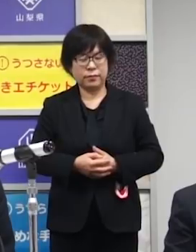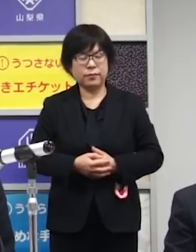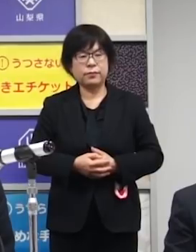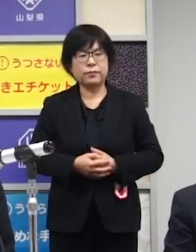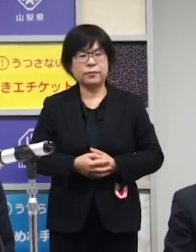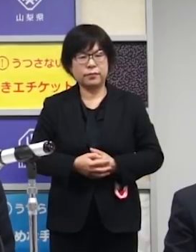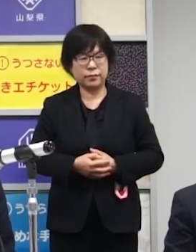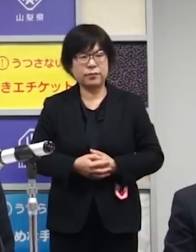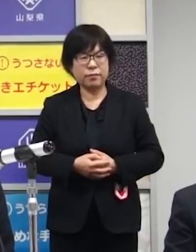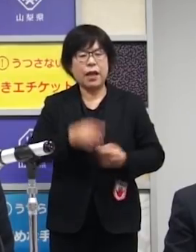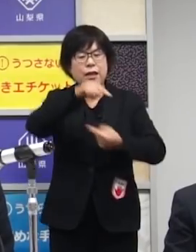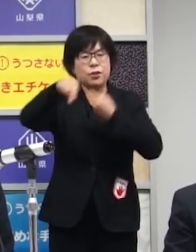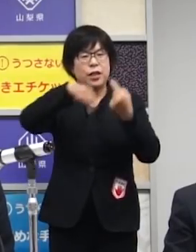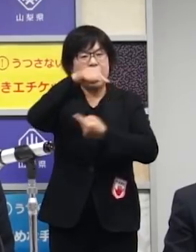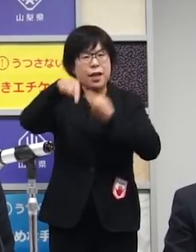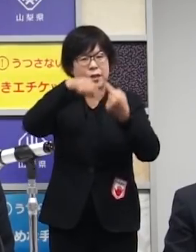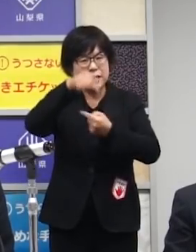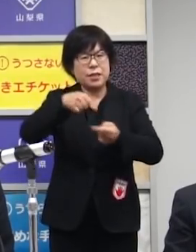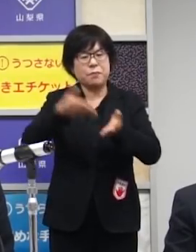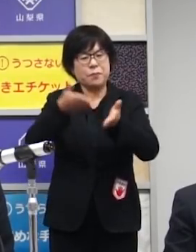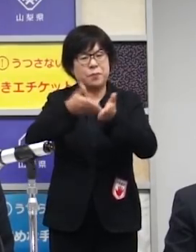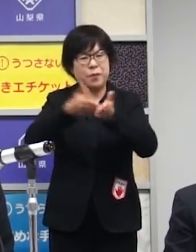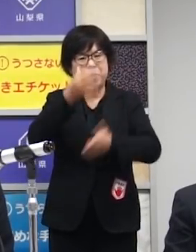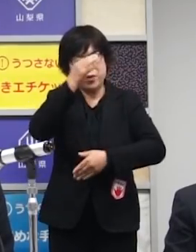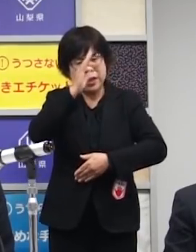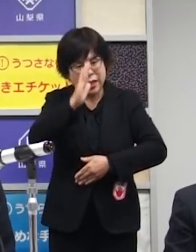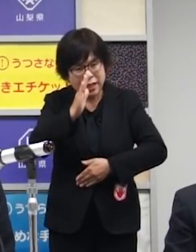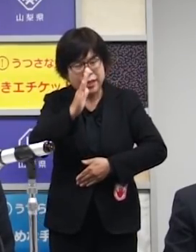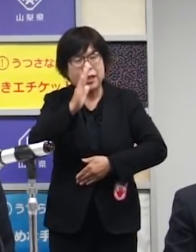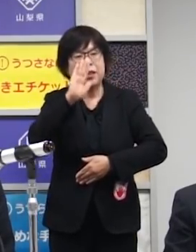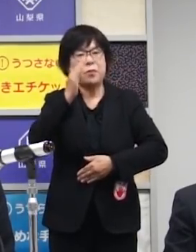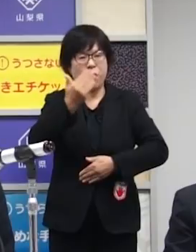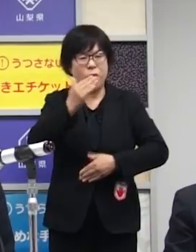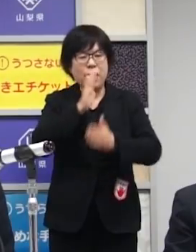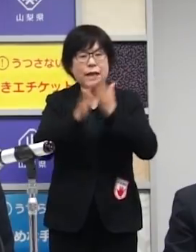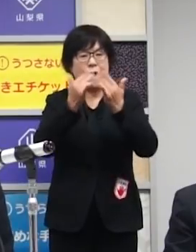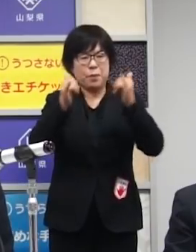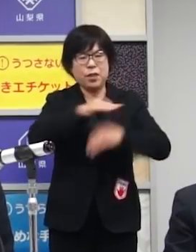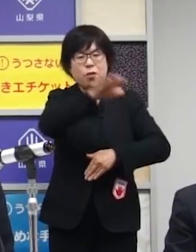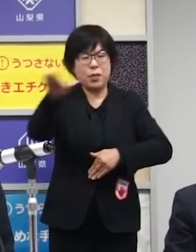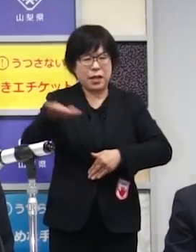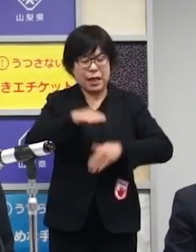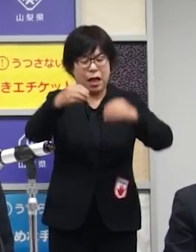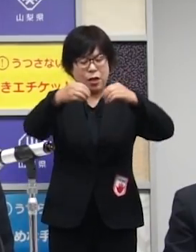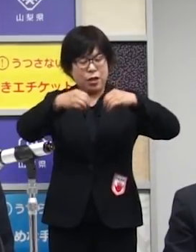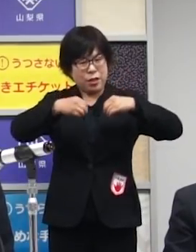また何度も申し上げて大変恐縮ですが県民の皆様にはうつらないための